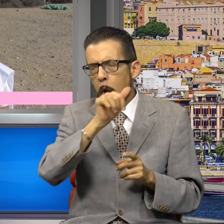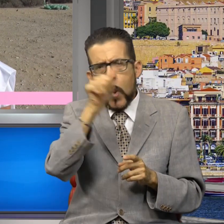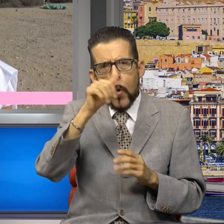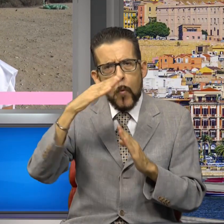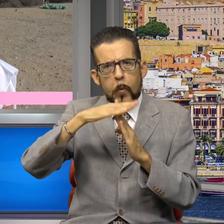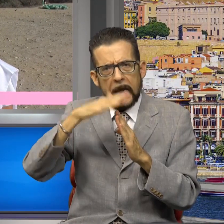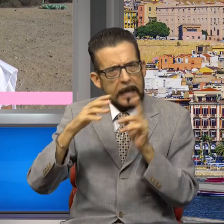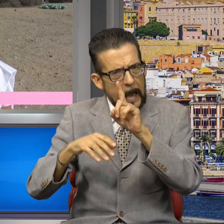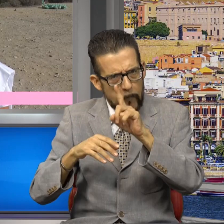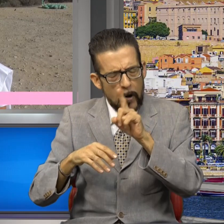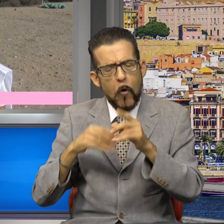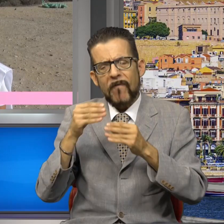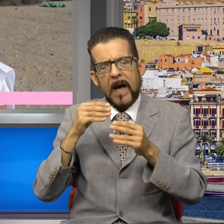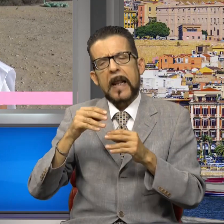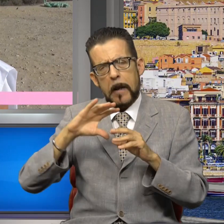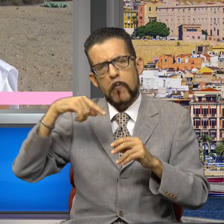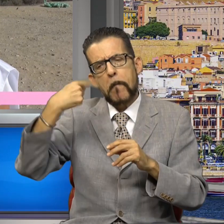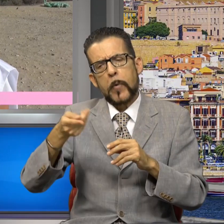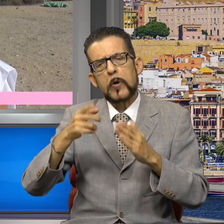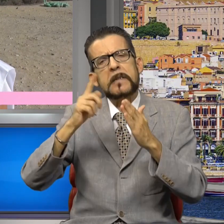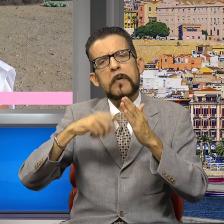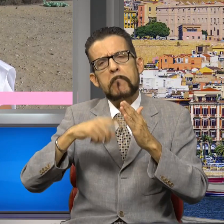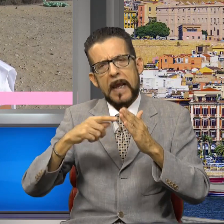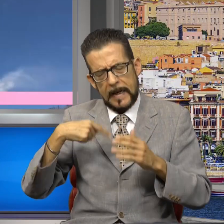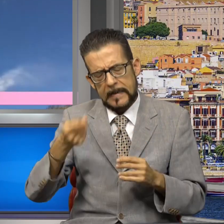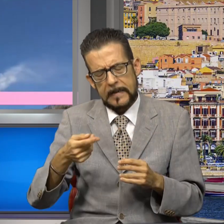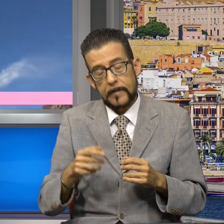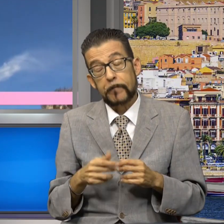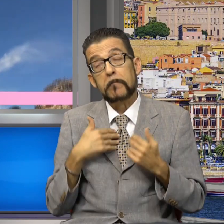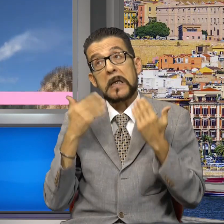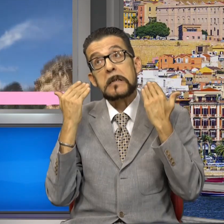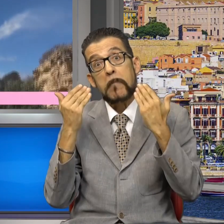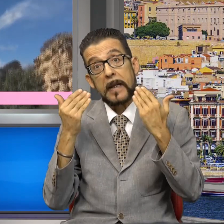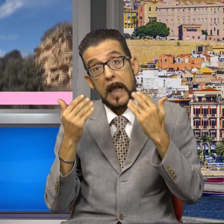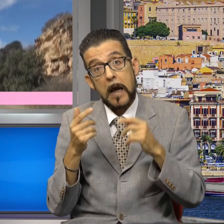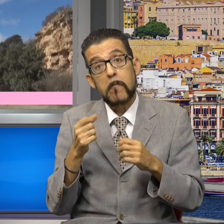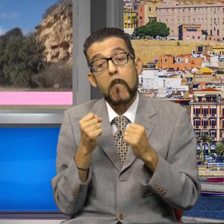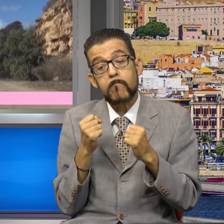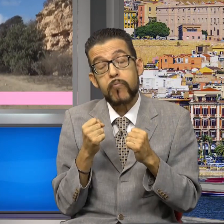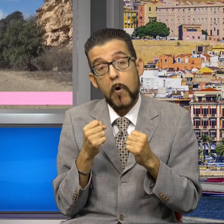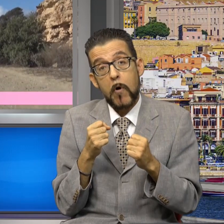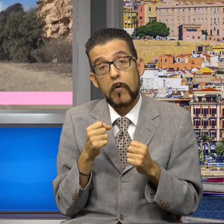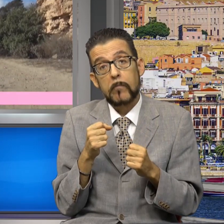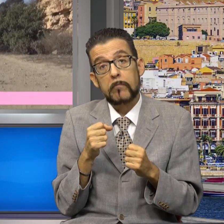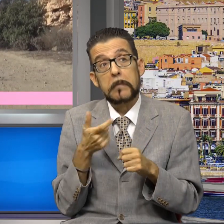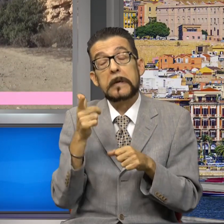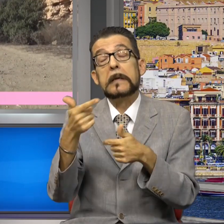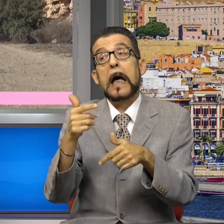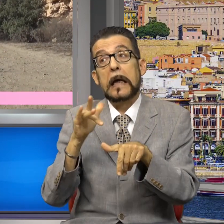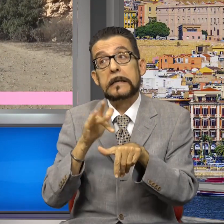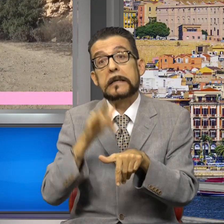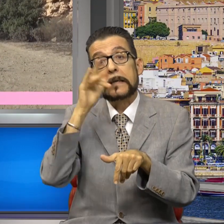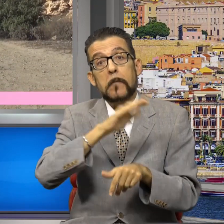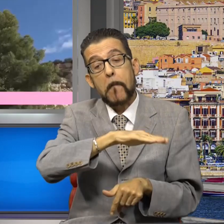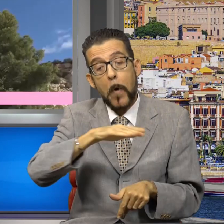ne faremo anche altre nei prossimi mesi. Speriamo che possano un po' sensibilizzare la popolazione e